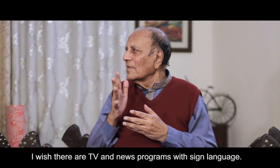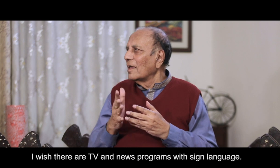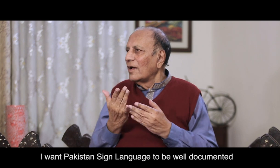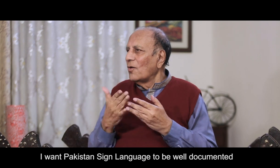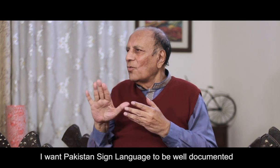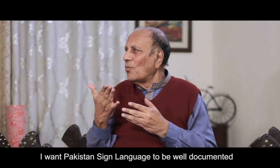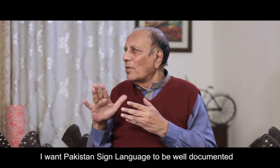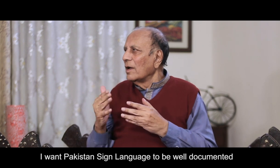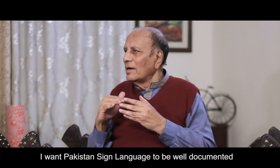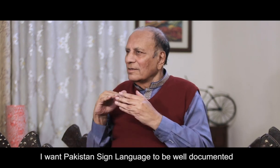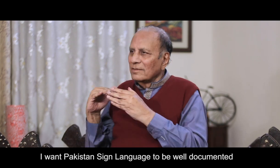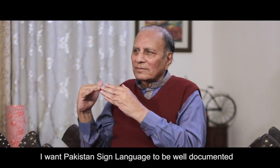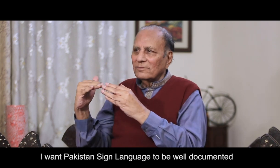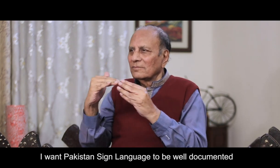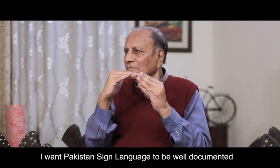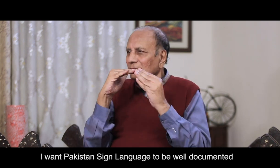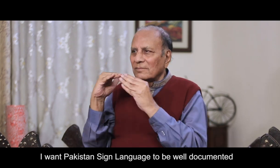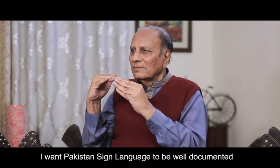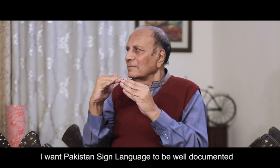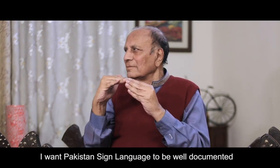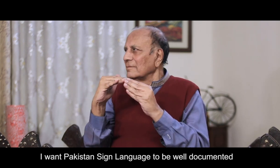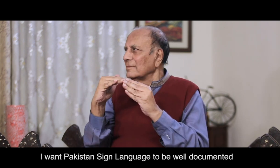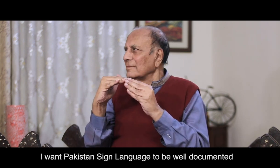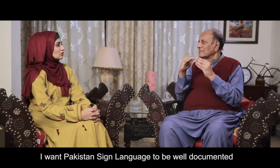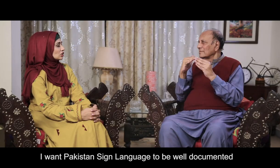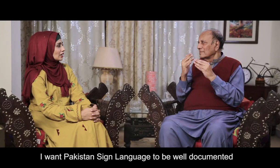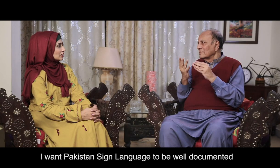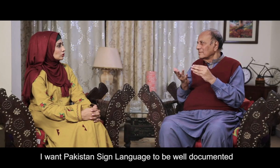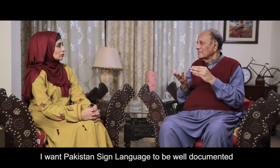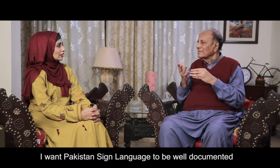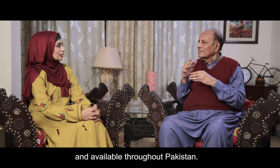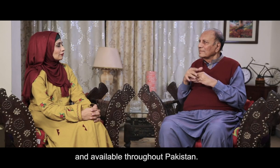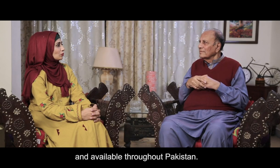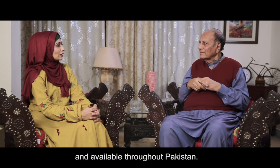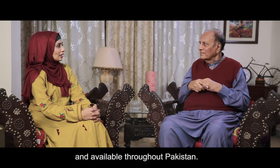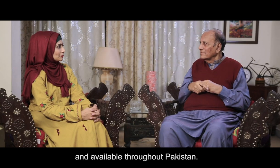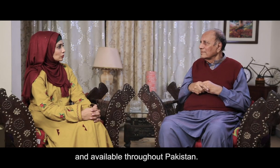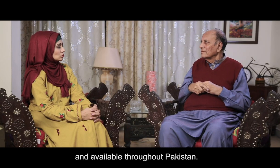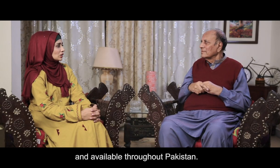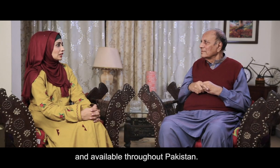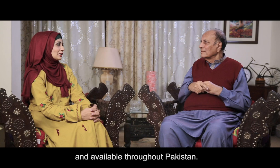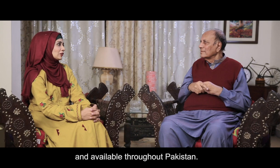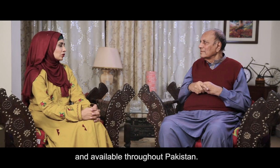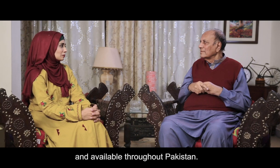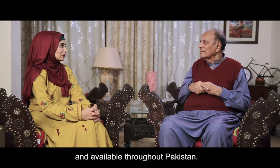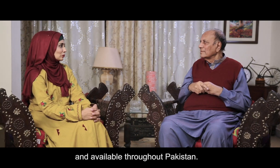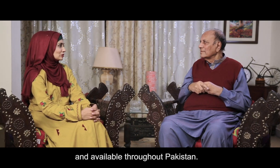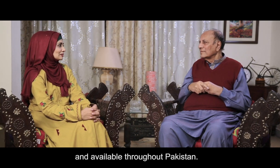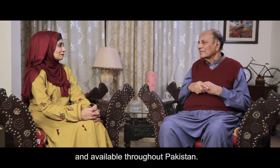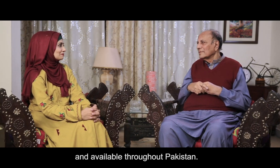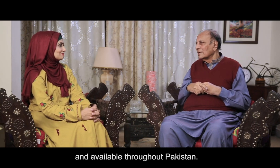जाए और पूरे मुल्क में एटलीस्ट इशारे जो हैं वो बराबर हो जाएं या डॉक्यूमेंट हो जाएं।